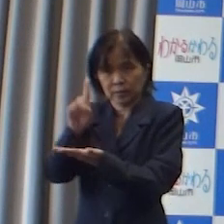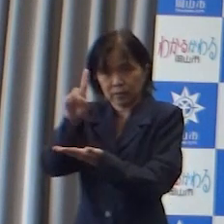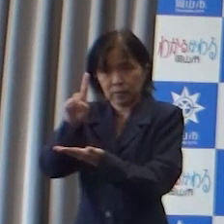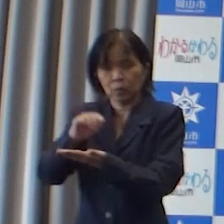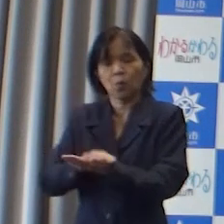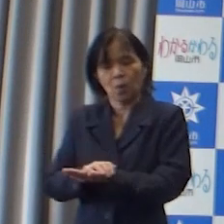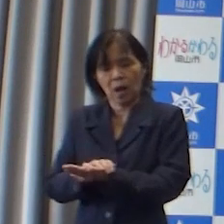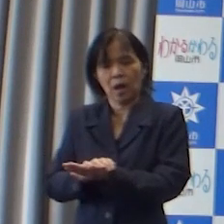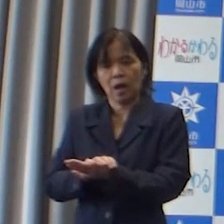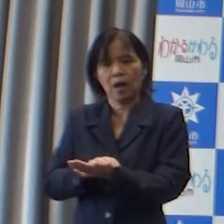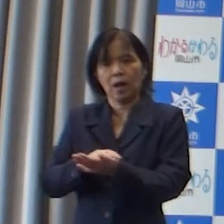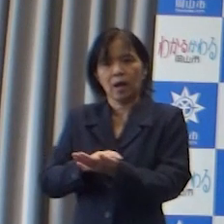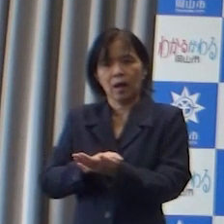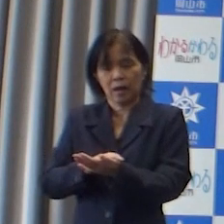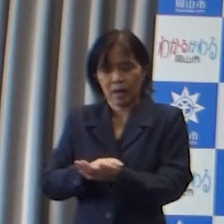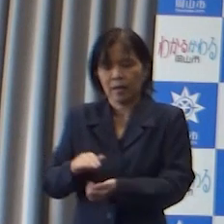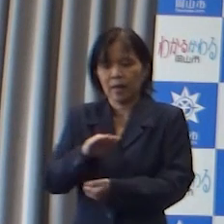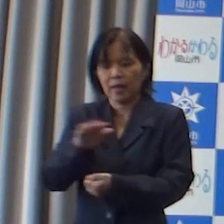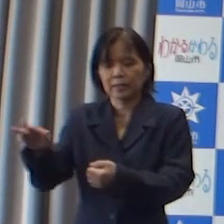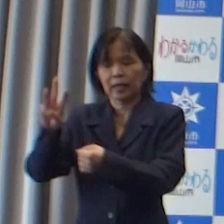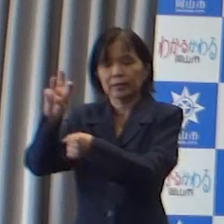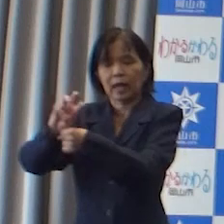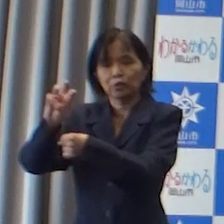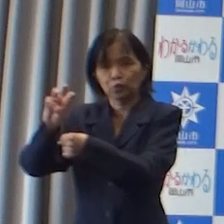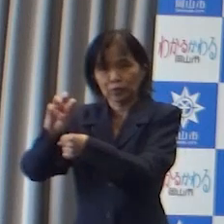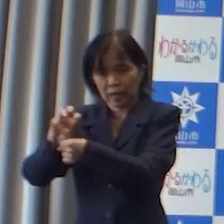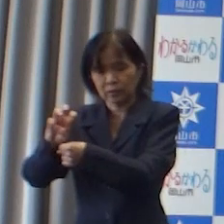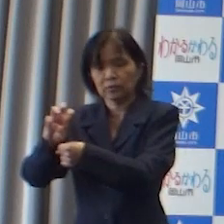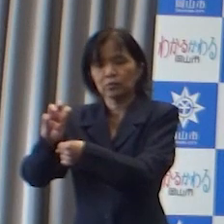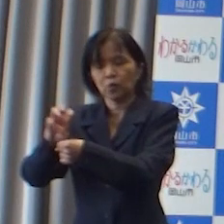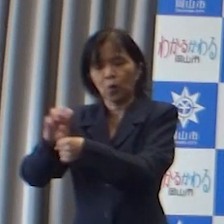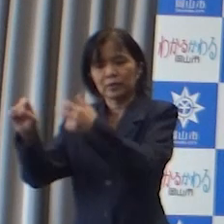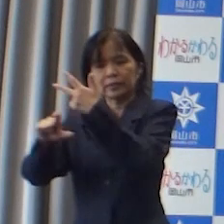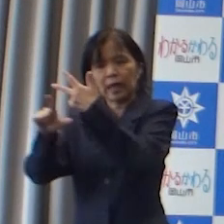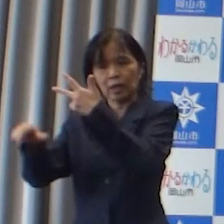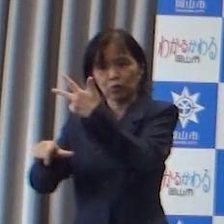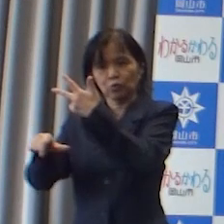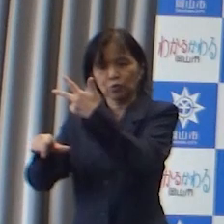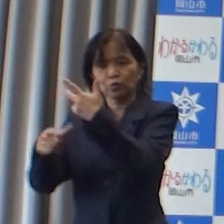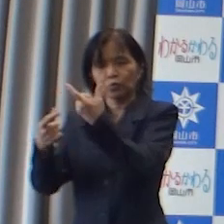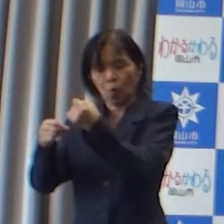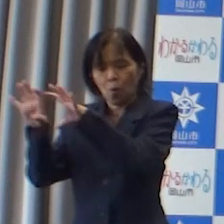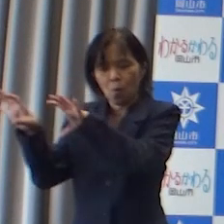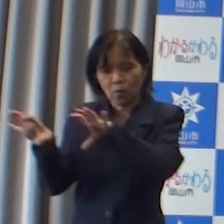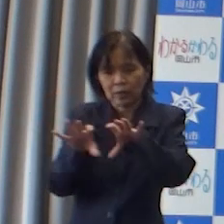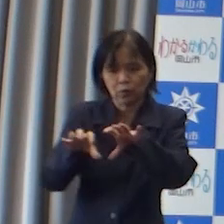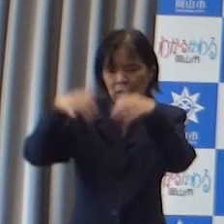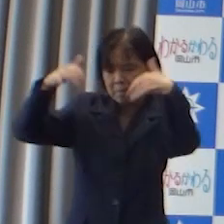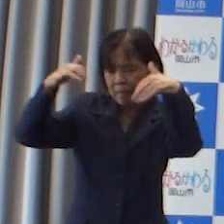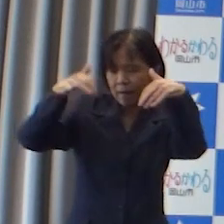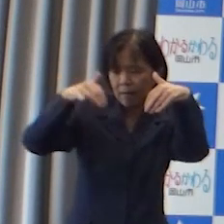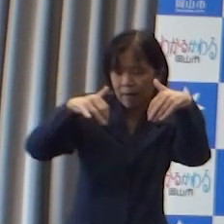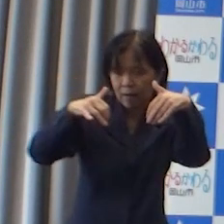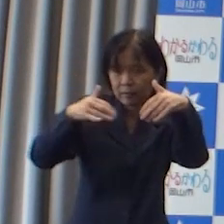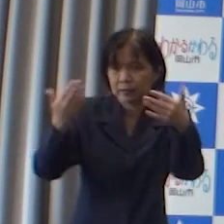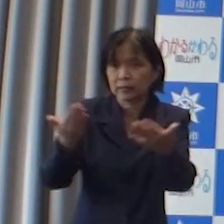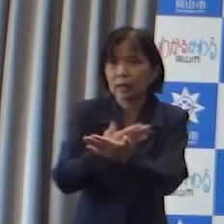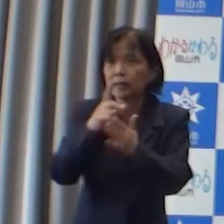少なくとも30年の7月豪雨と同じ雨量があったとしても市内